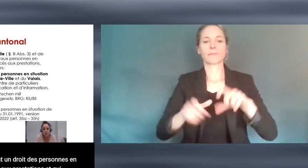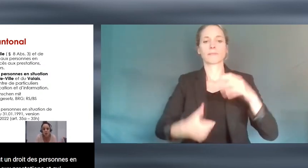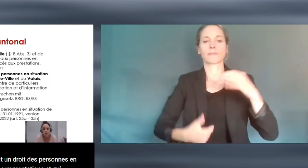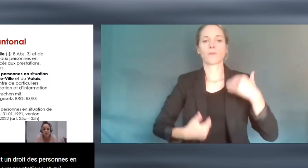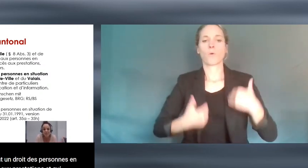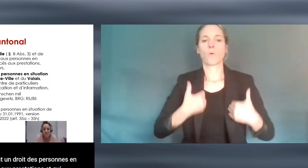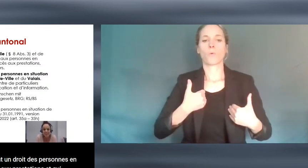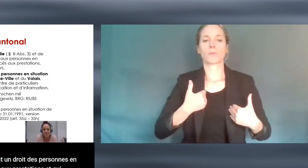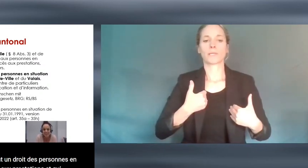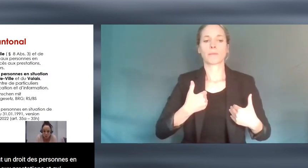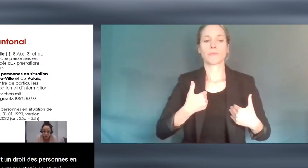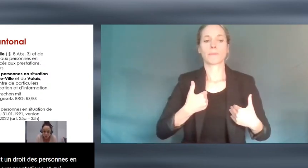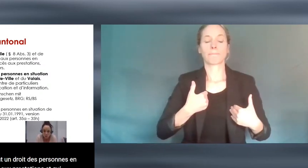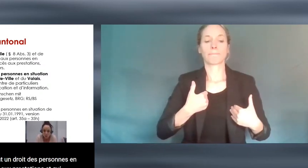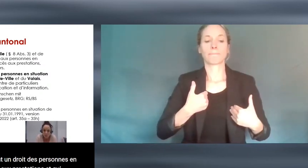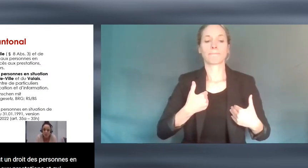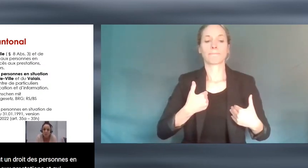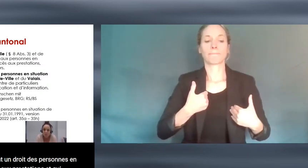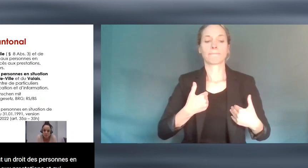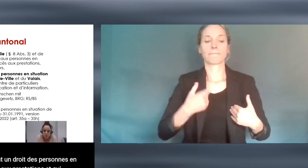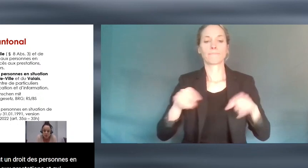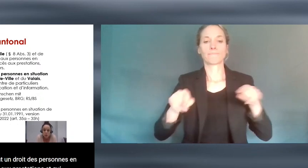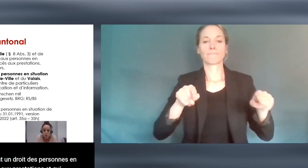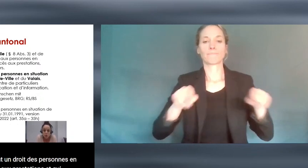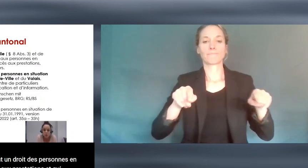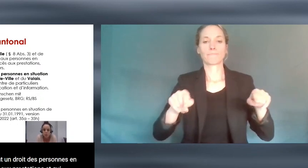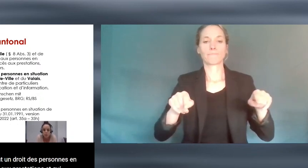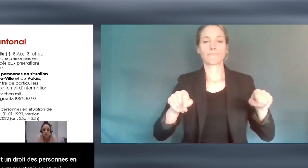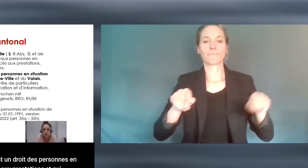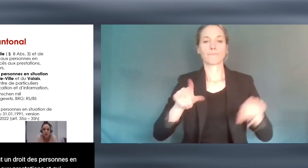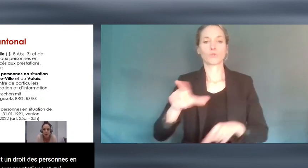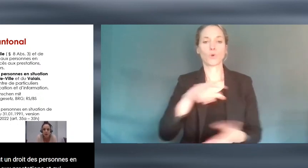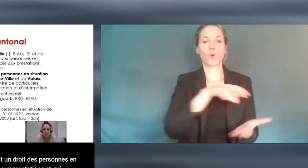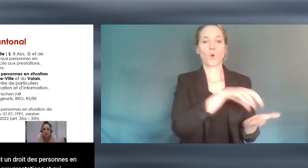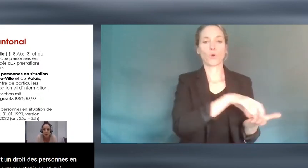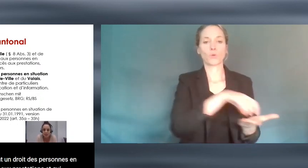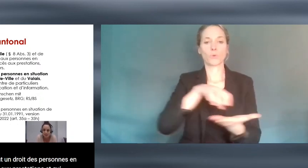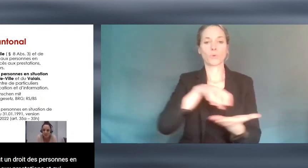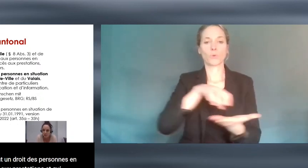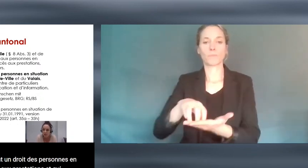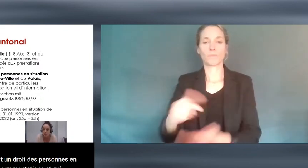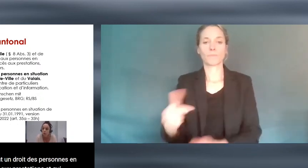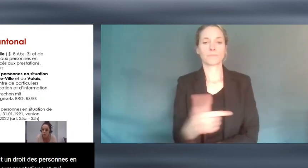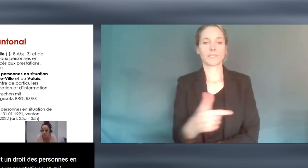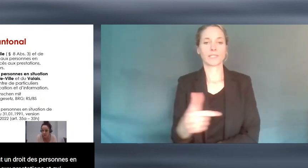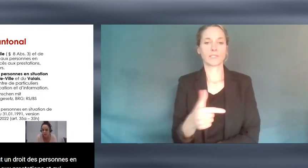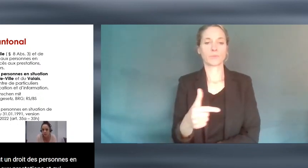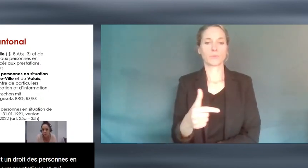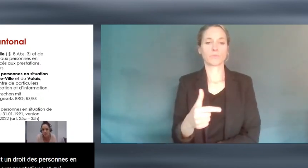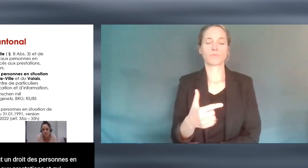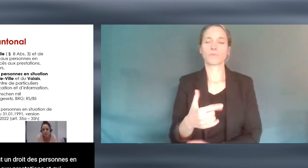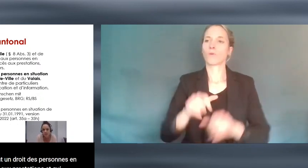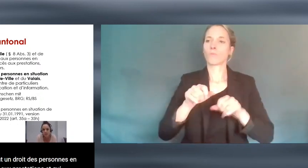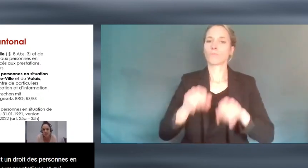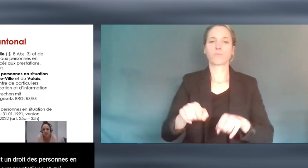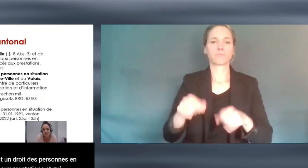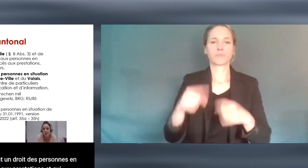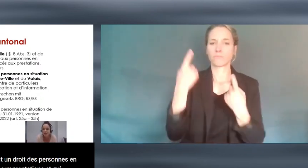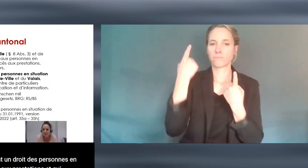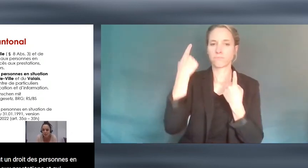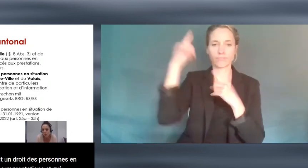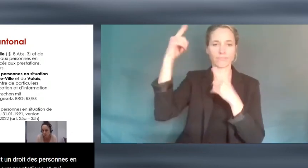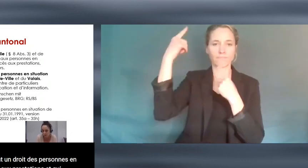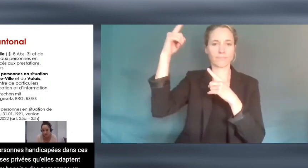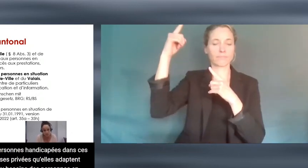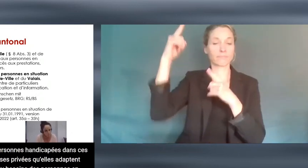dans ces deux cantons de pouvoir exiger aussi d'entreprises privées